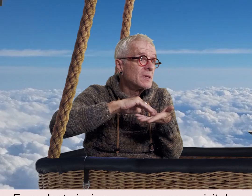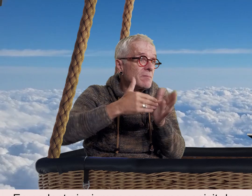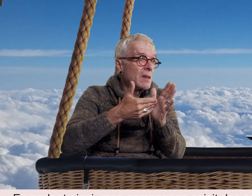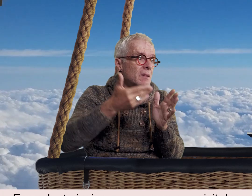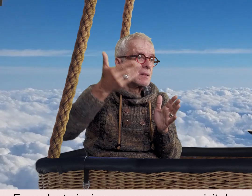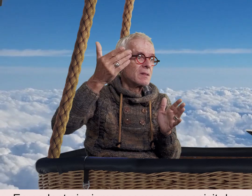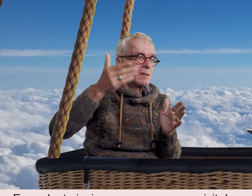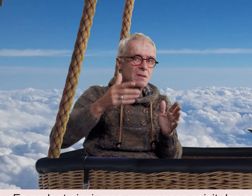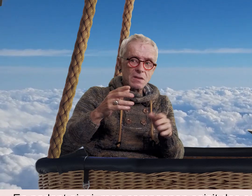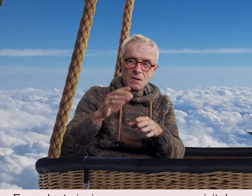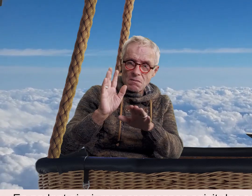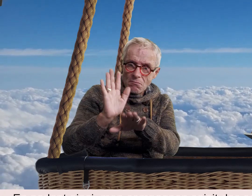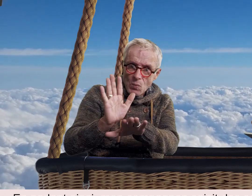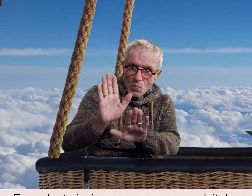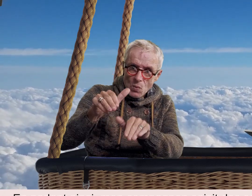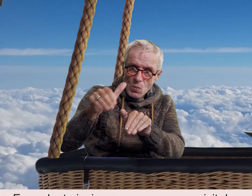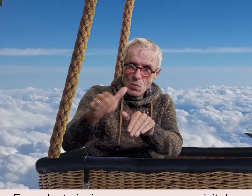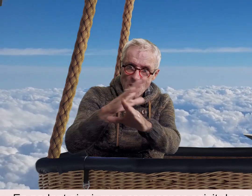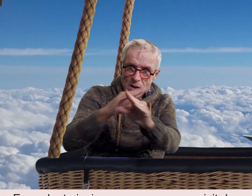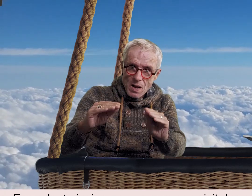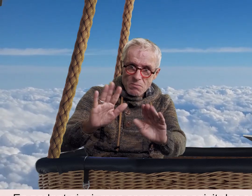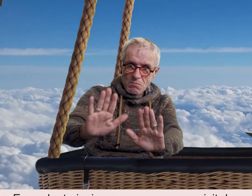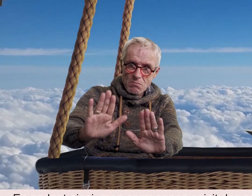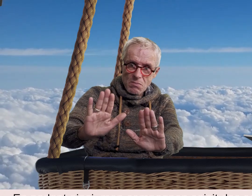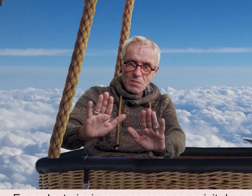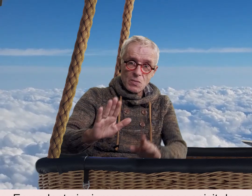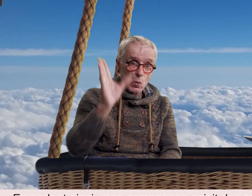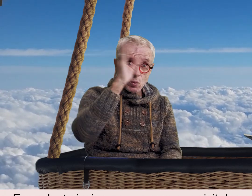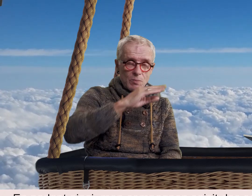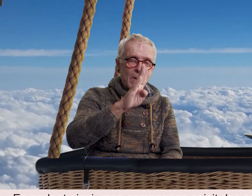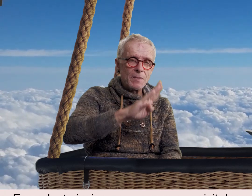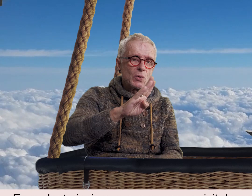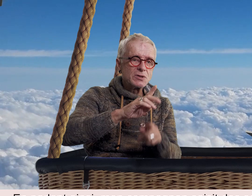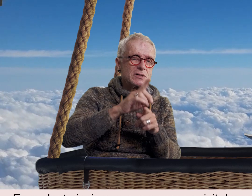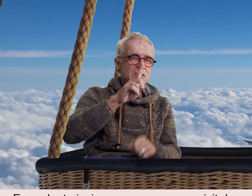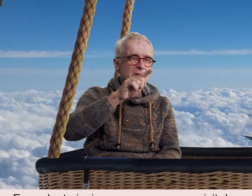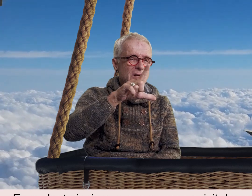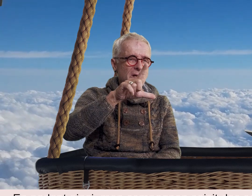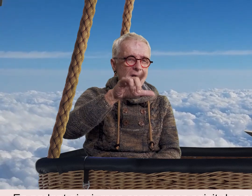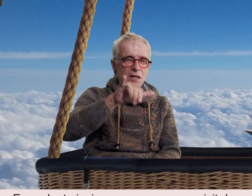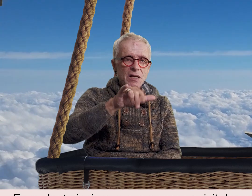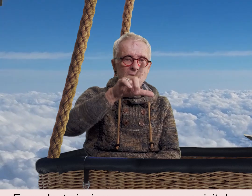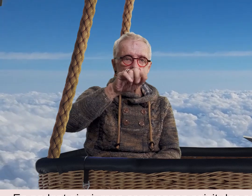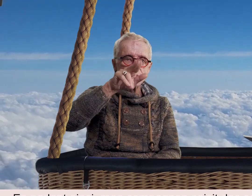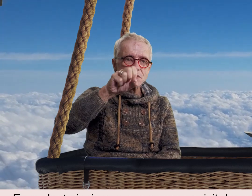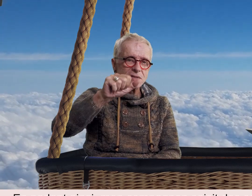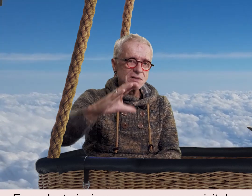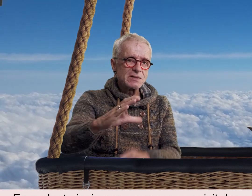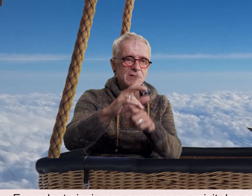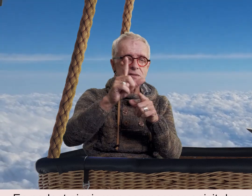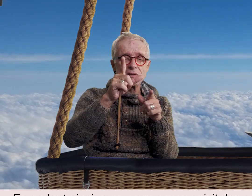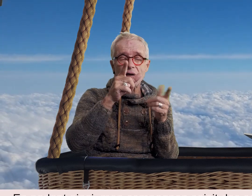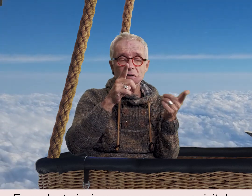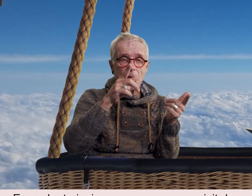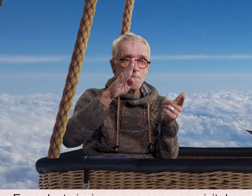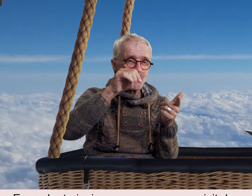Restez calmes, dit-il, et n'oubliez pas que Briochi, Bio, Gelussac, Bixio et Baral sont allés à